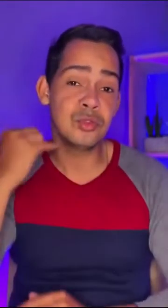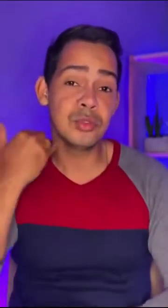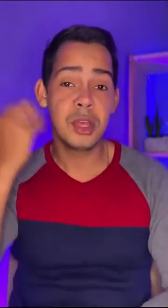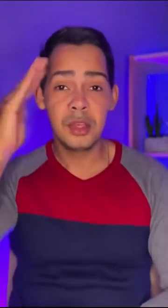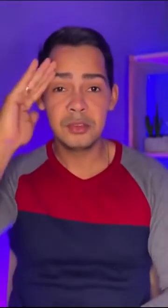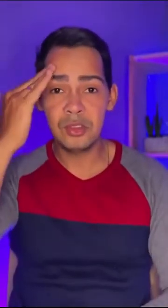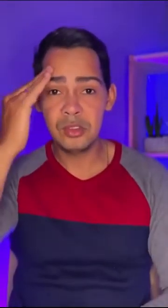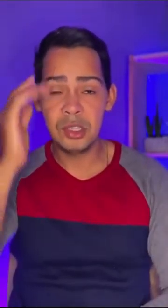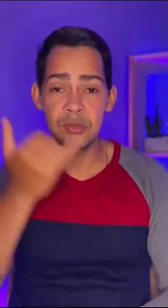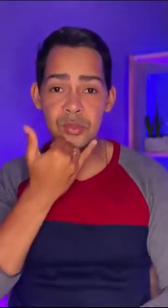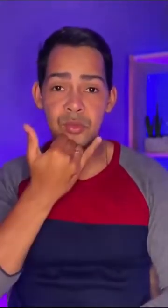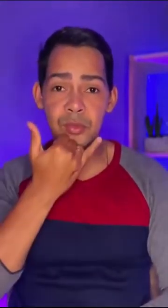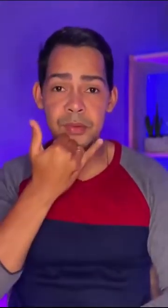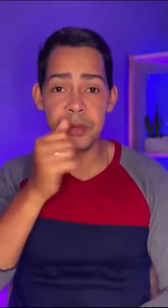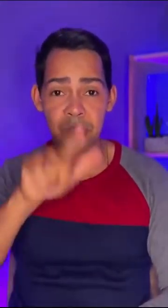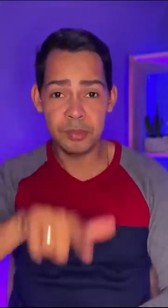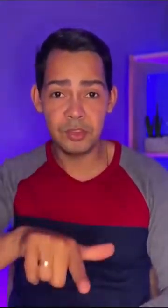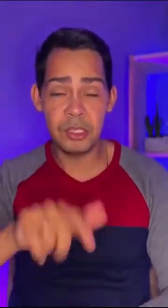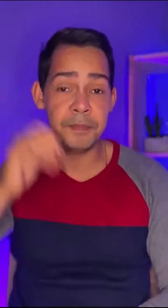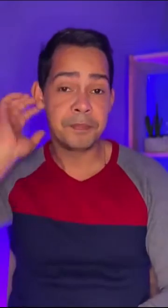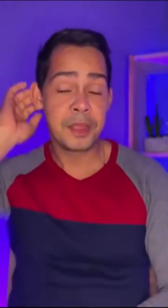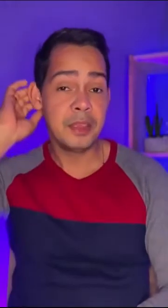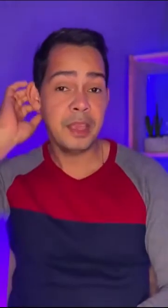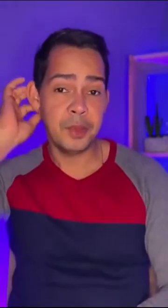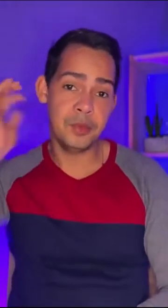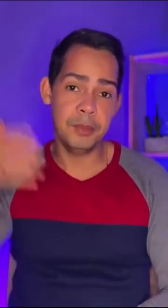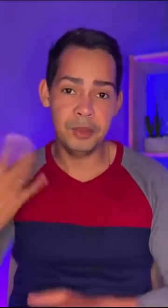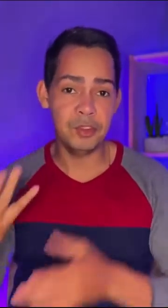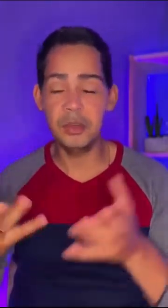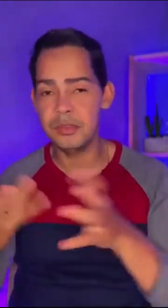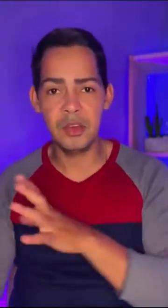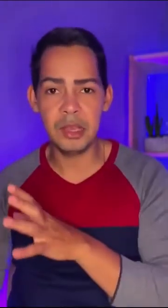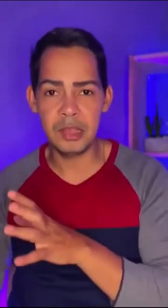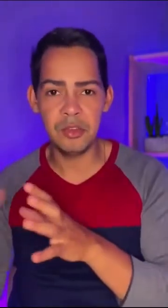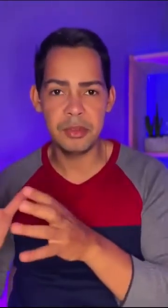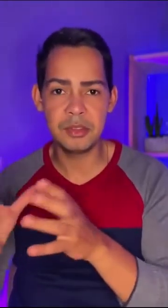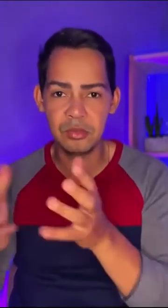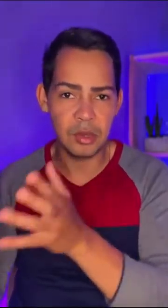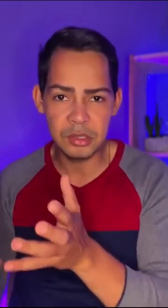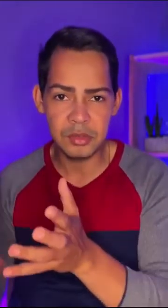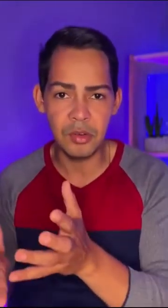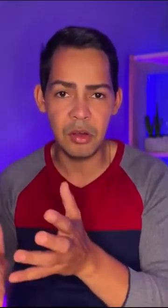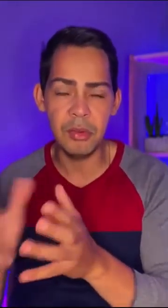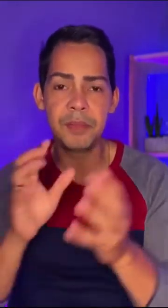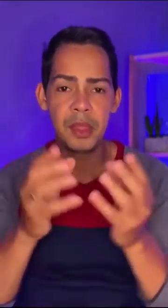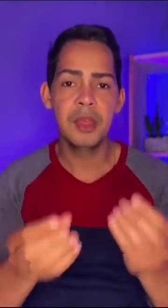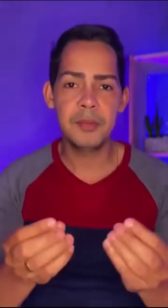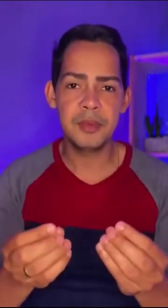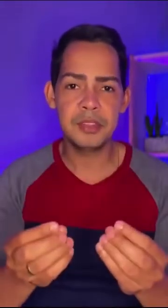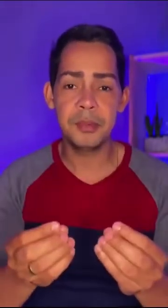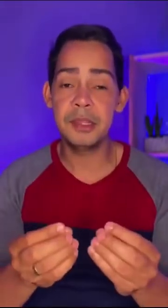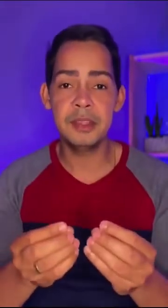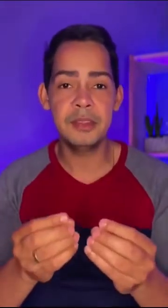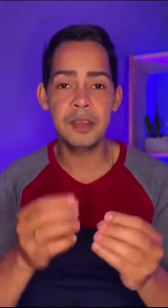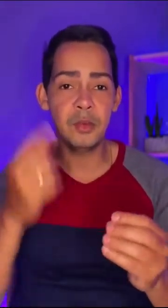Júnior, entendi não, desculpa, pode repetir? E aí eu vou repetir, eu vou colocar a informação de uma outra forma para você poder entender. Com o